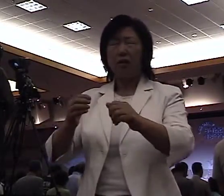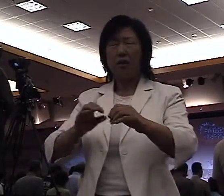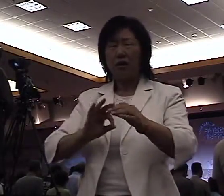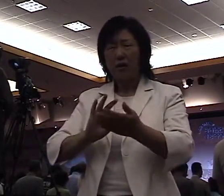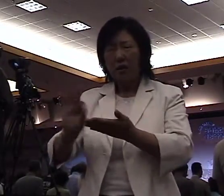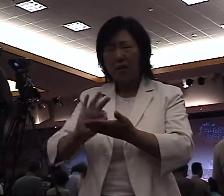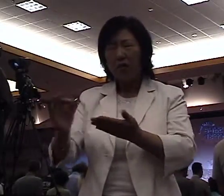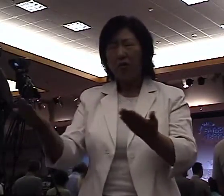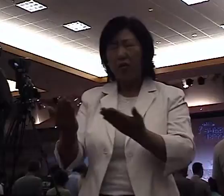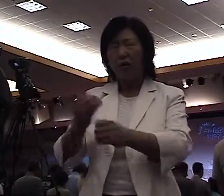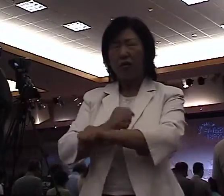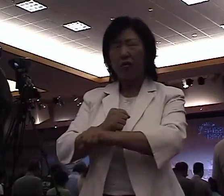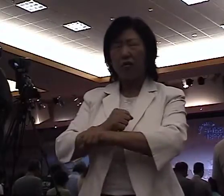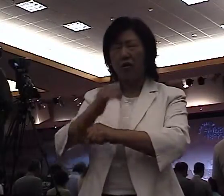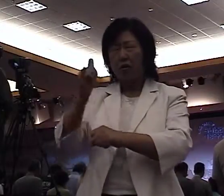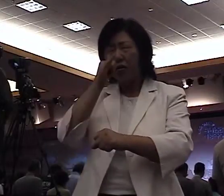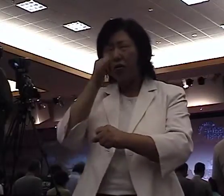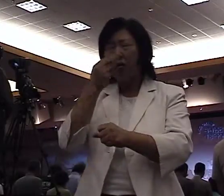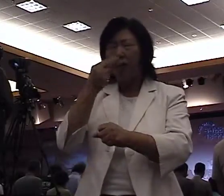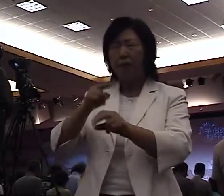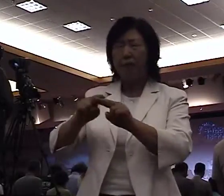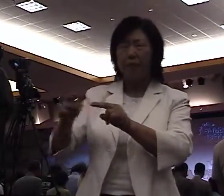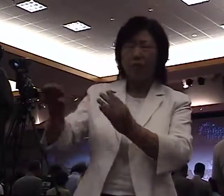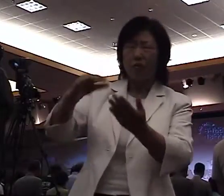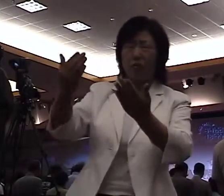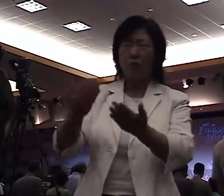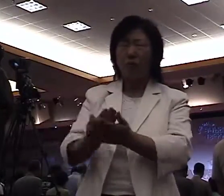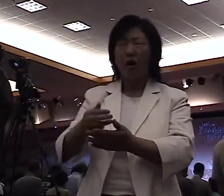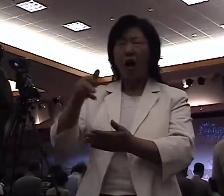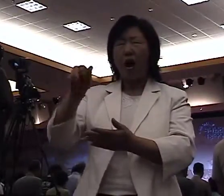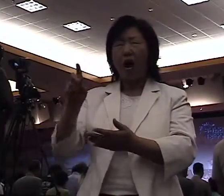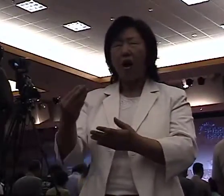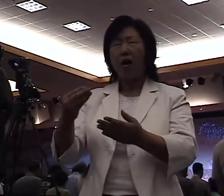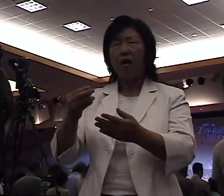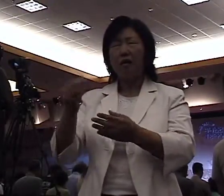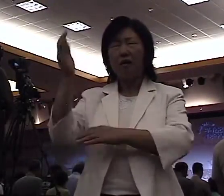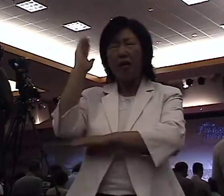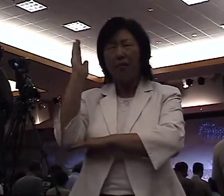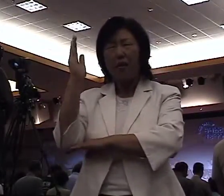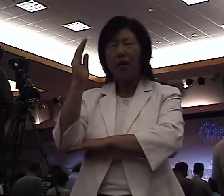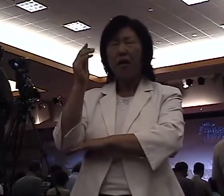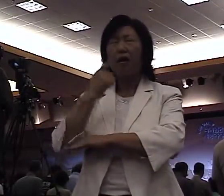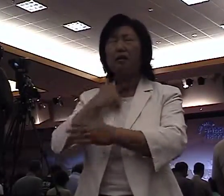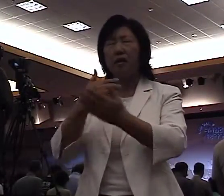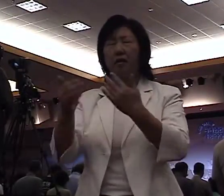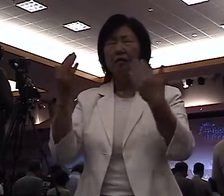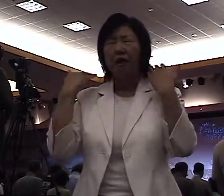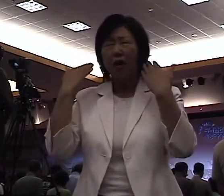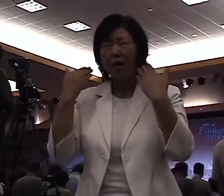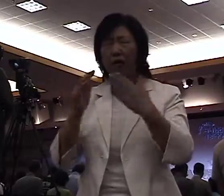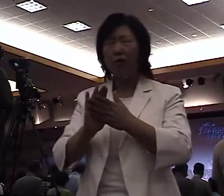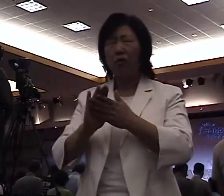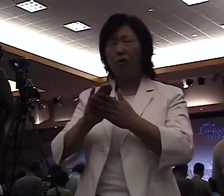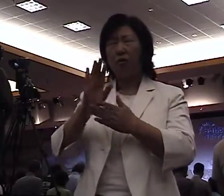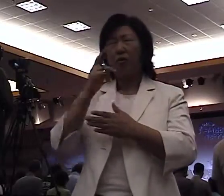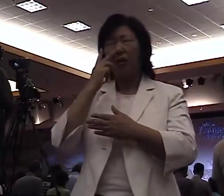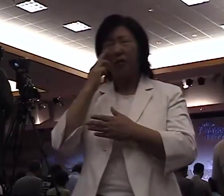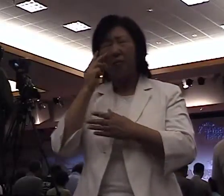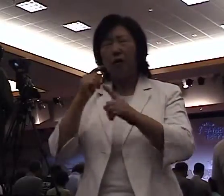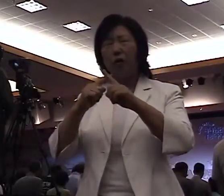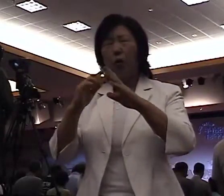있도록 기름 부어 주시옵소서. 칼 세미나와 체험학교를 통해 모든 이민교회가